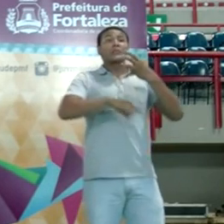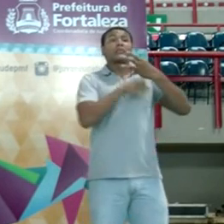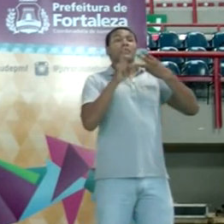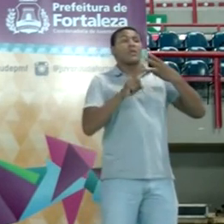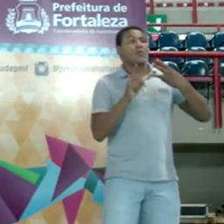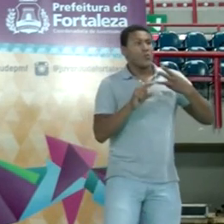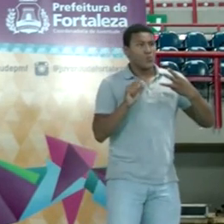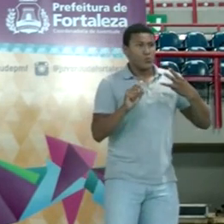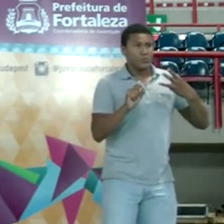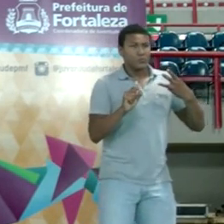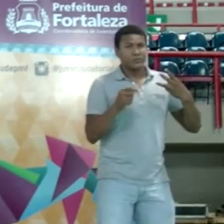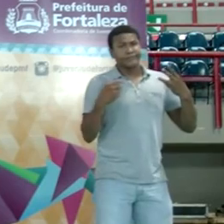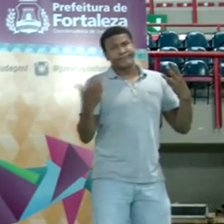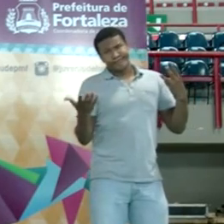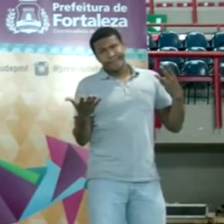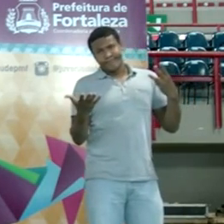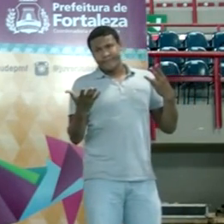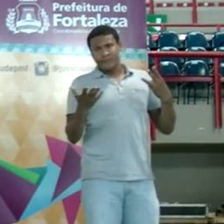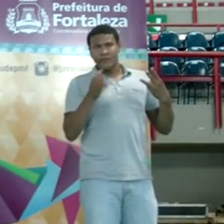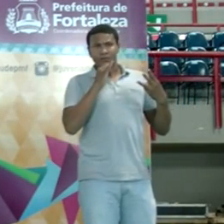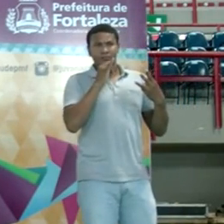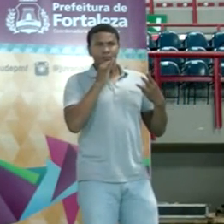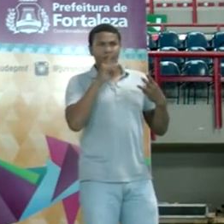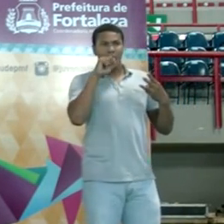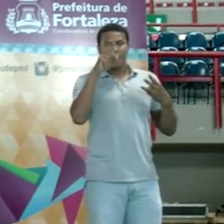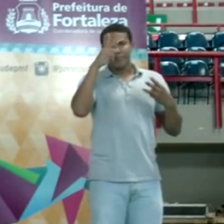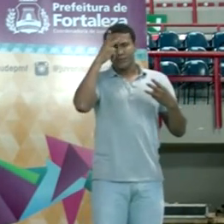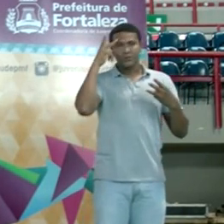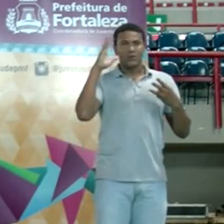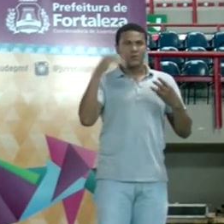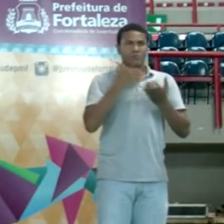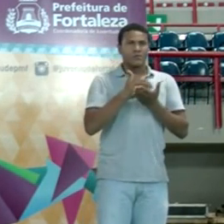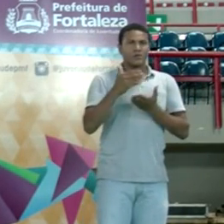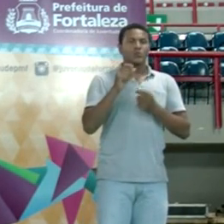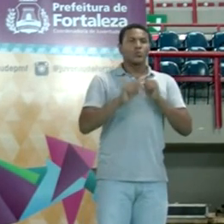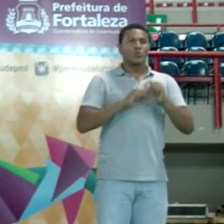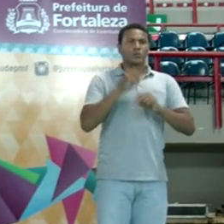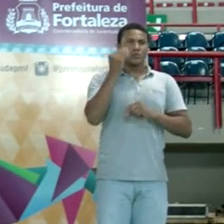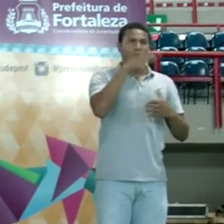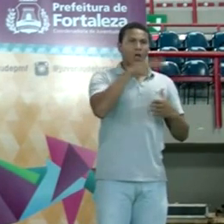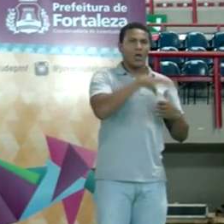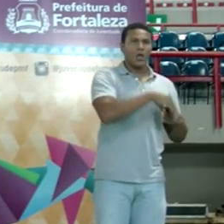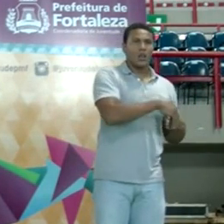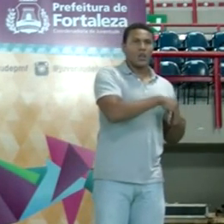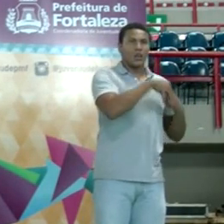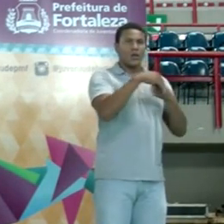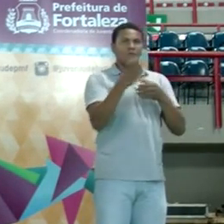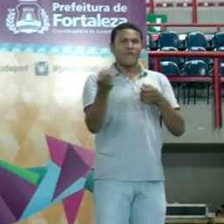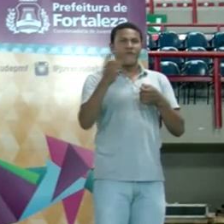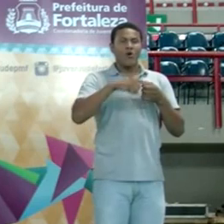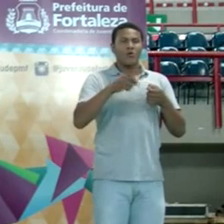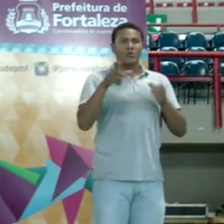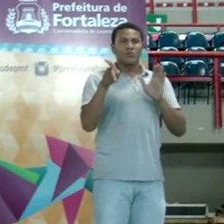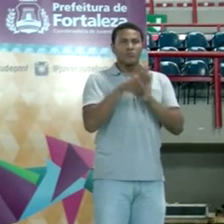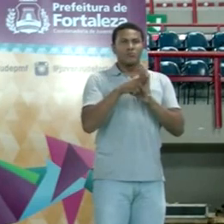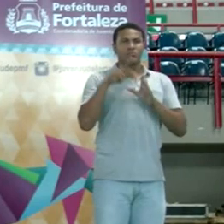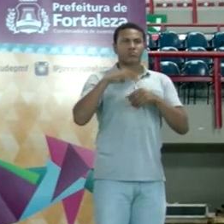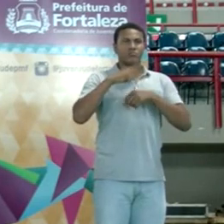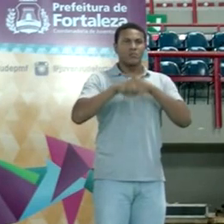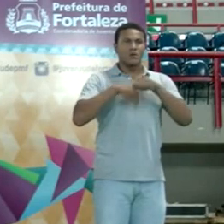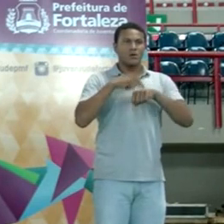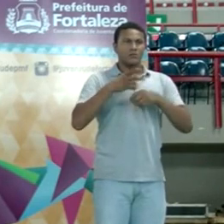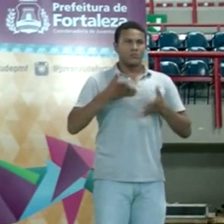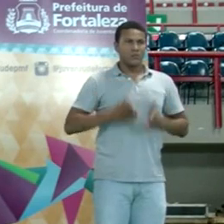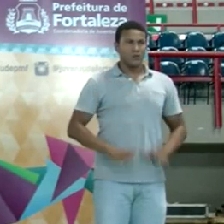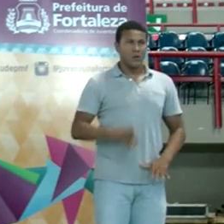opção, que muitas vezes a Acnur começa com ela, é tentar levar o cara de volta para o país dele. Agora